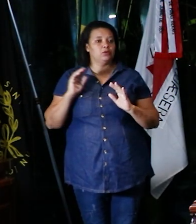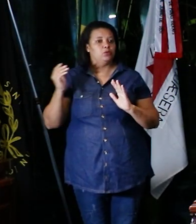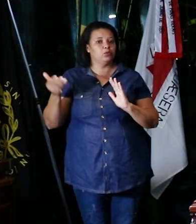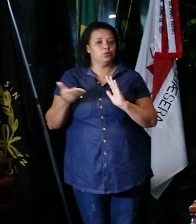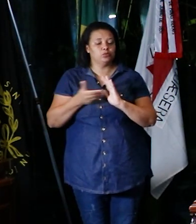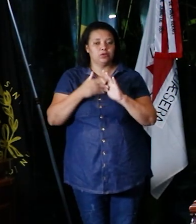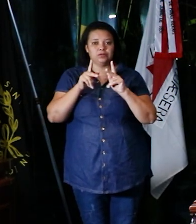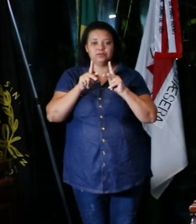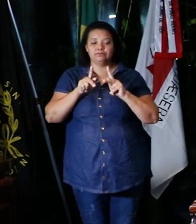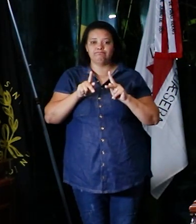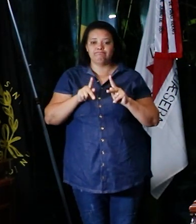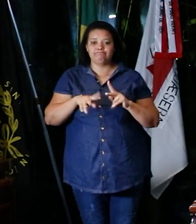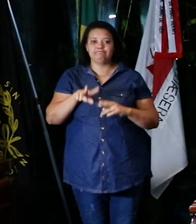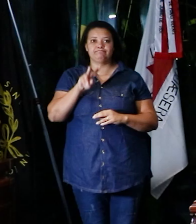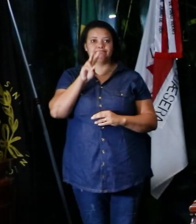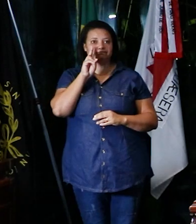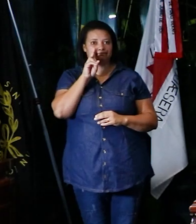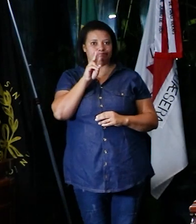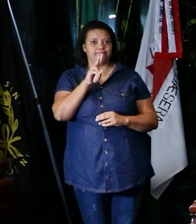Estou vendo.